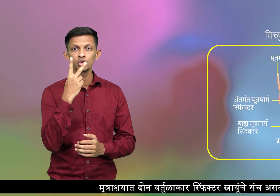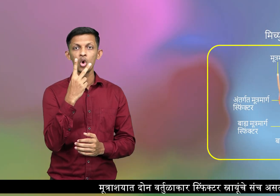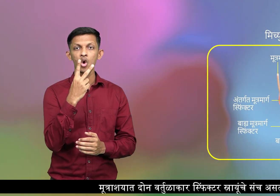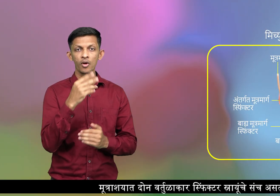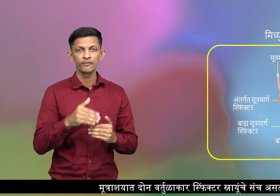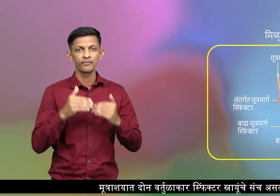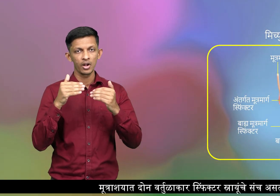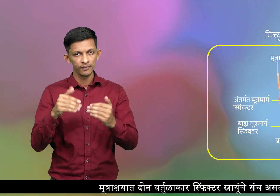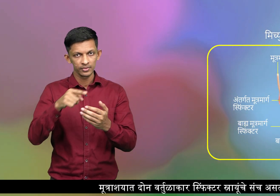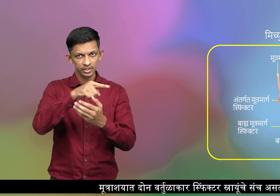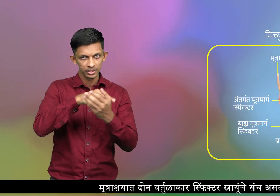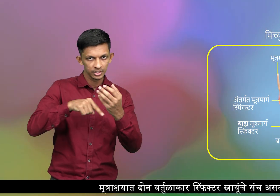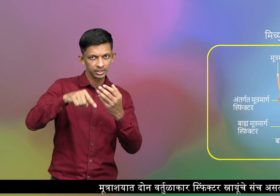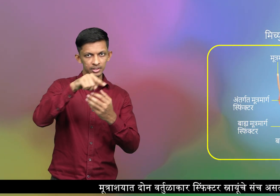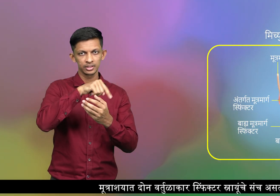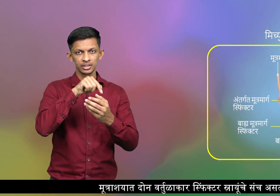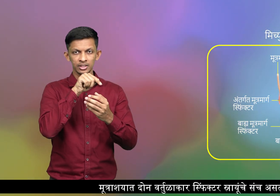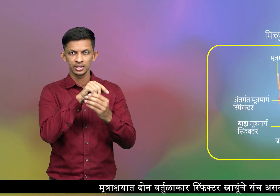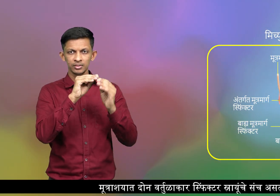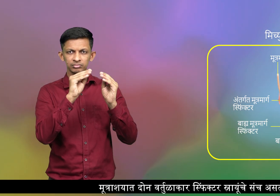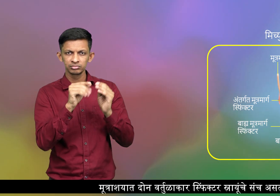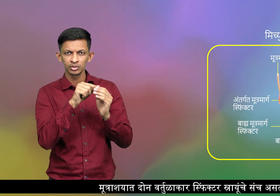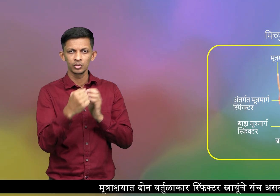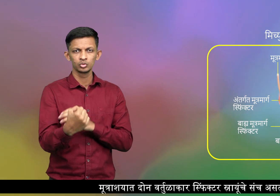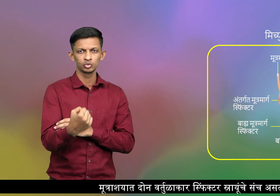मूत्राशयात 2 वर्तुळाकार स्फिंक्टर स्नायूंचे संच असतात.